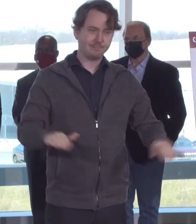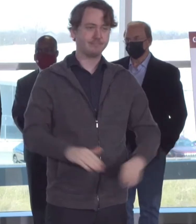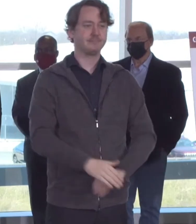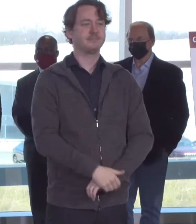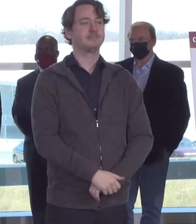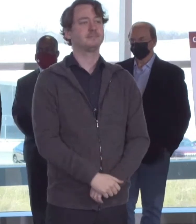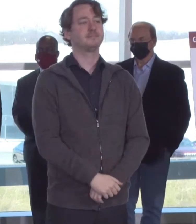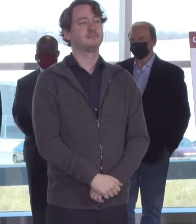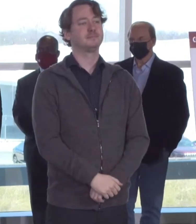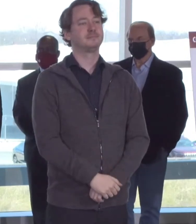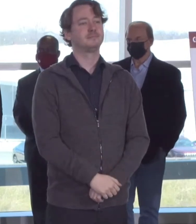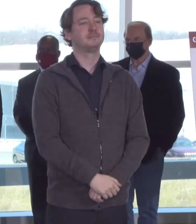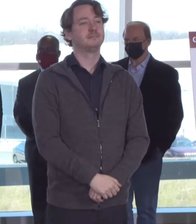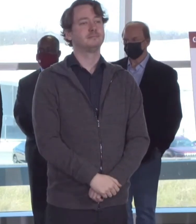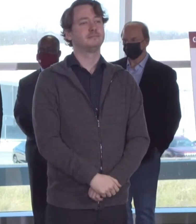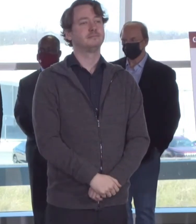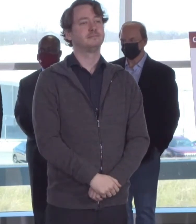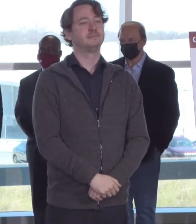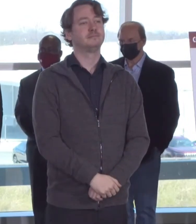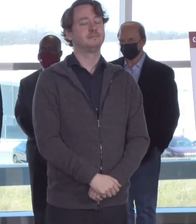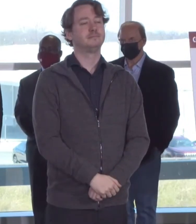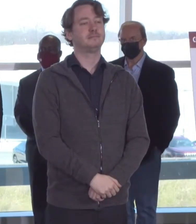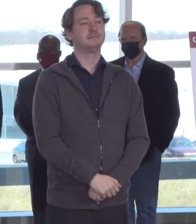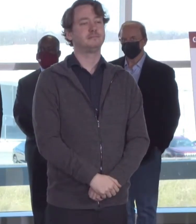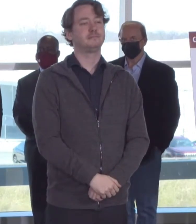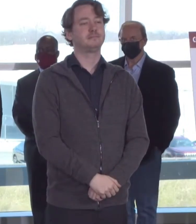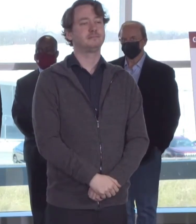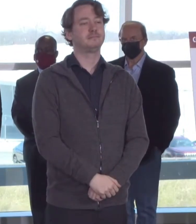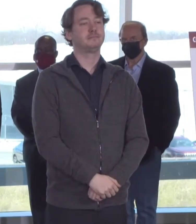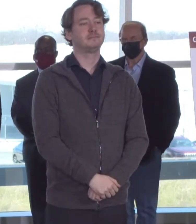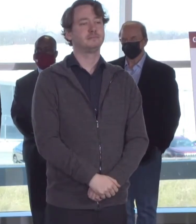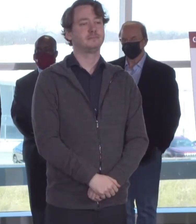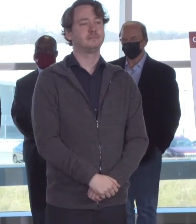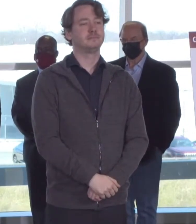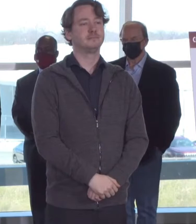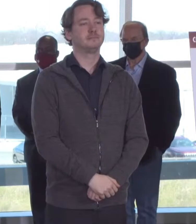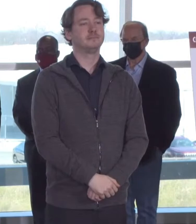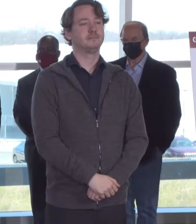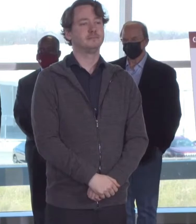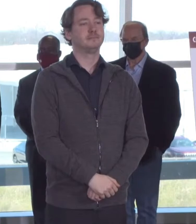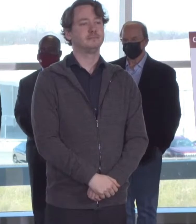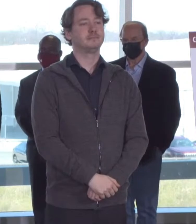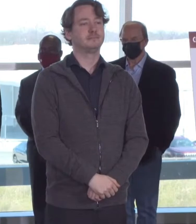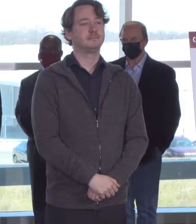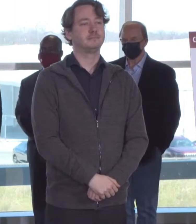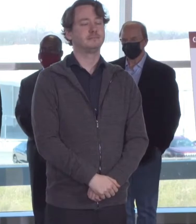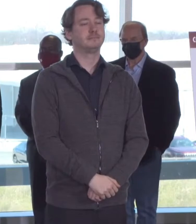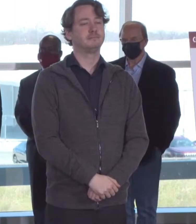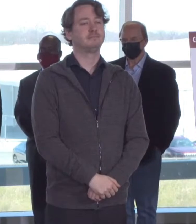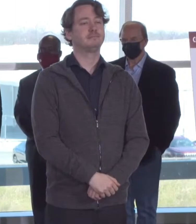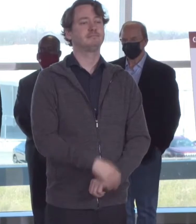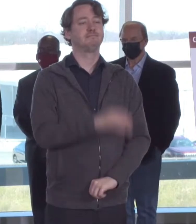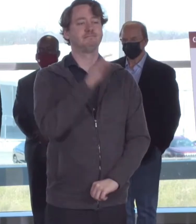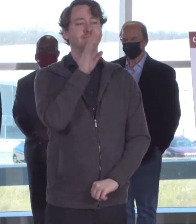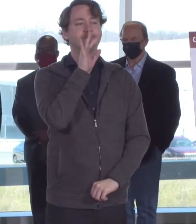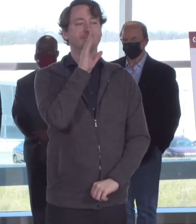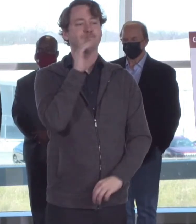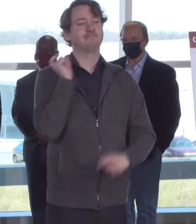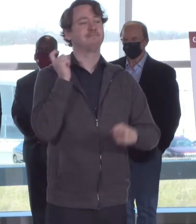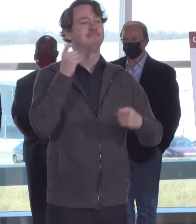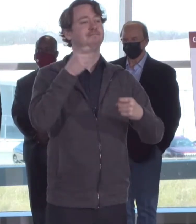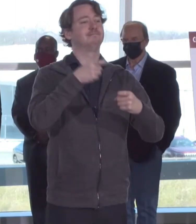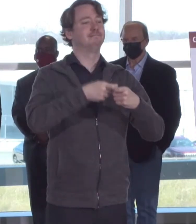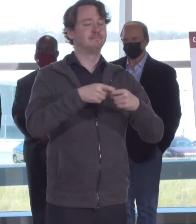en este momento. Aunque no es un número enorme, todavía es demasiado porque